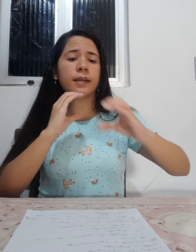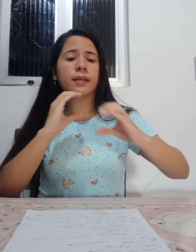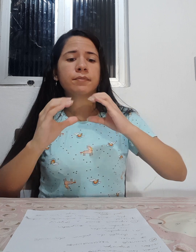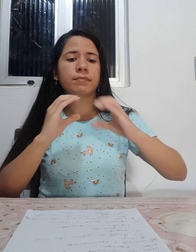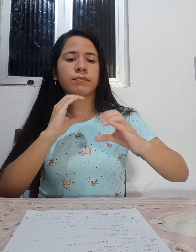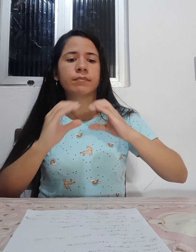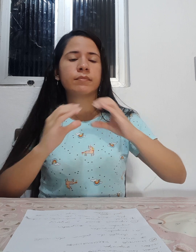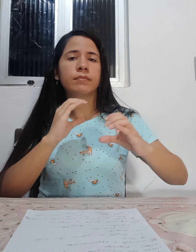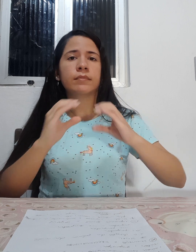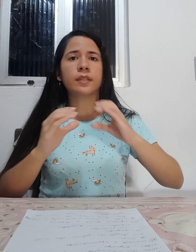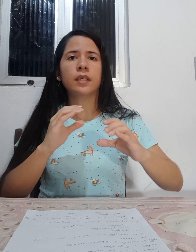comunicar, né?